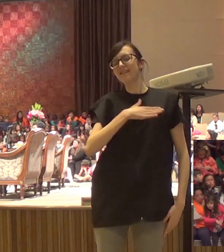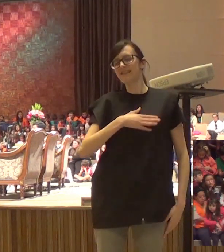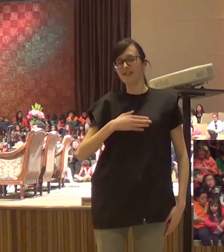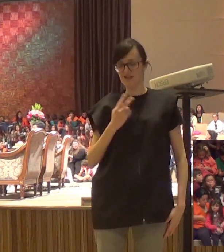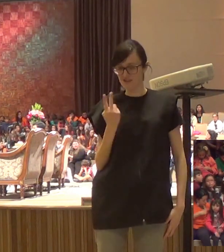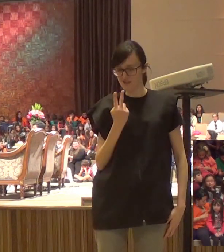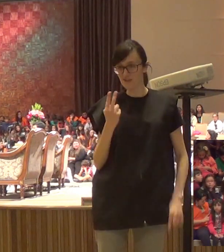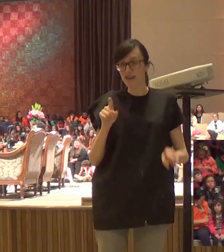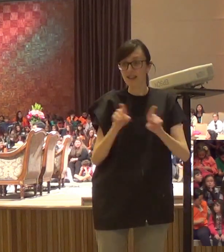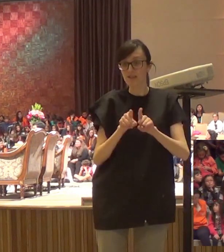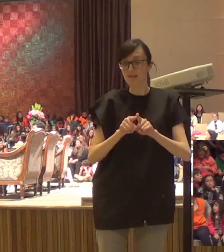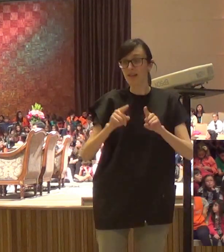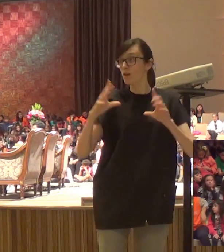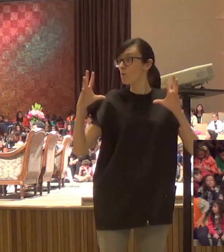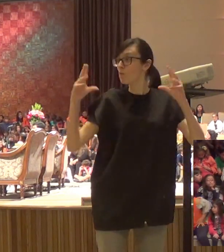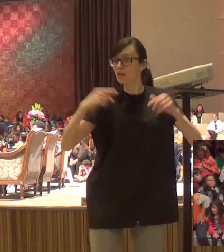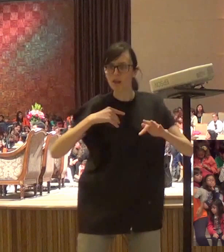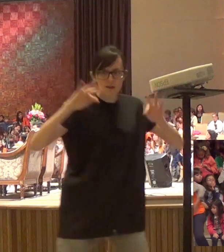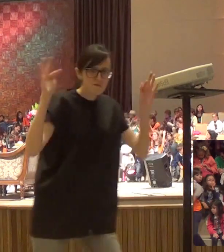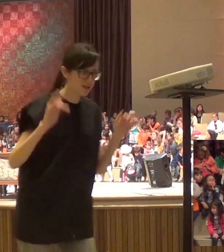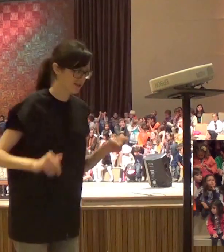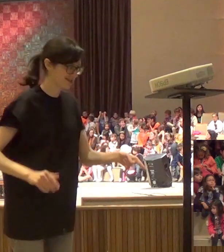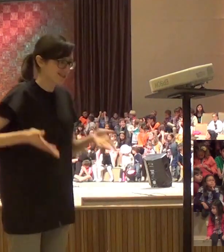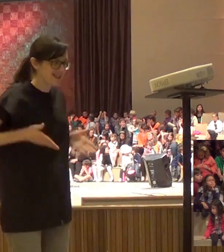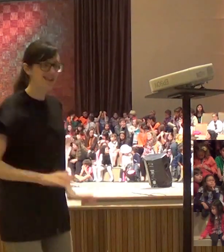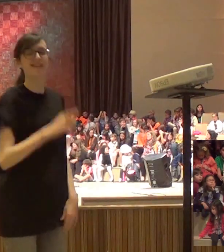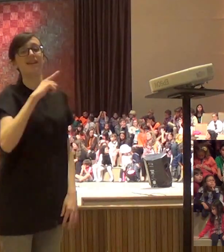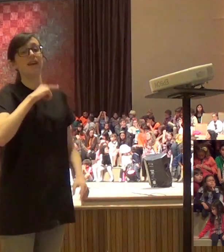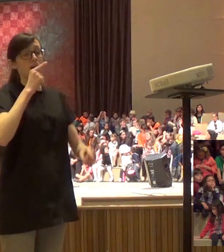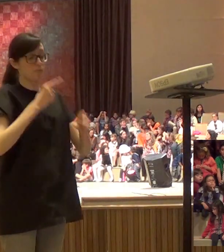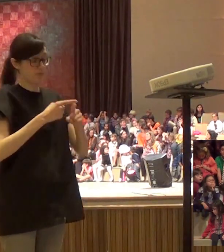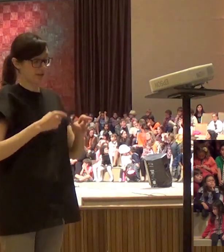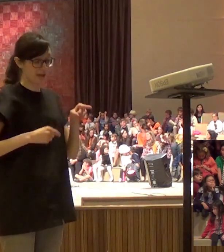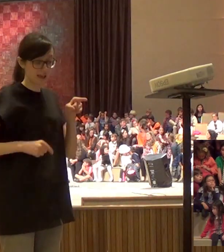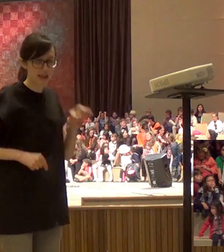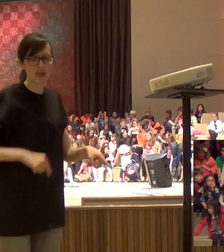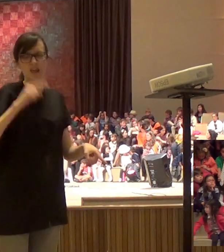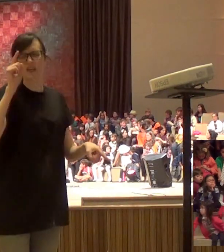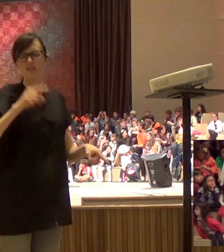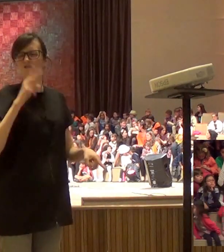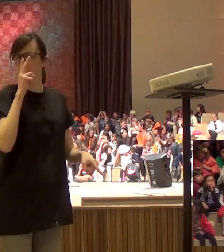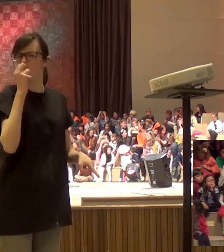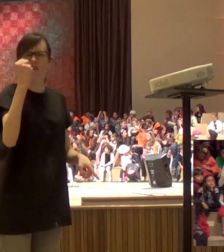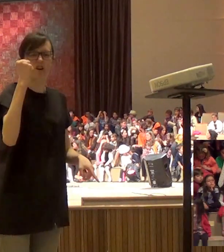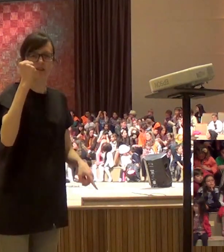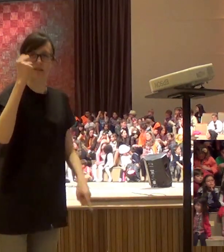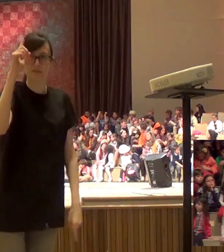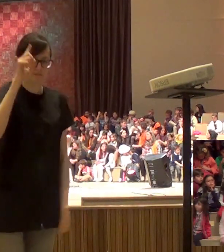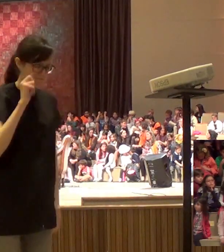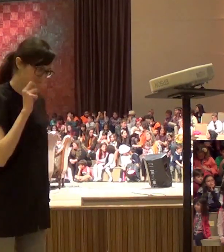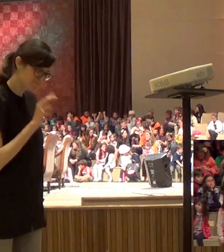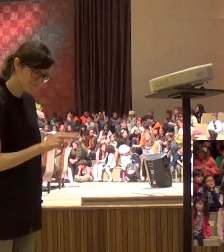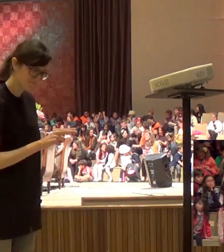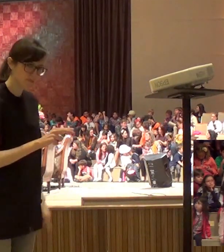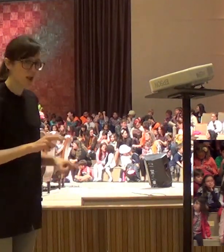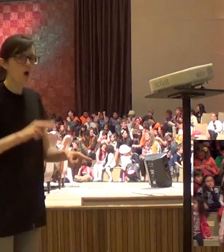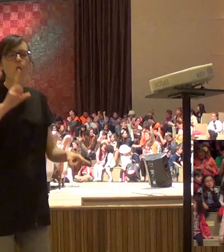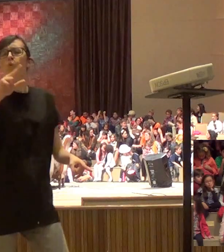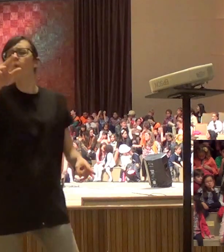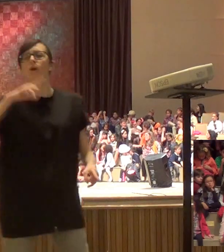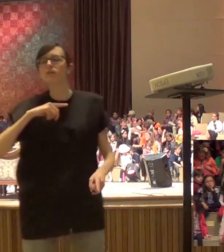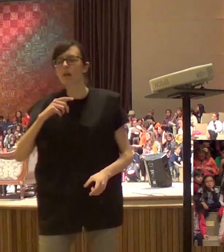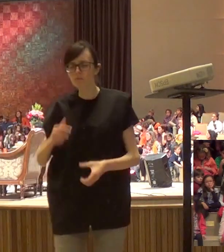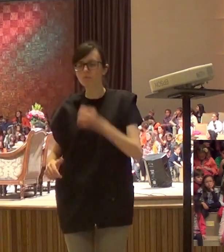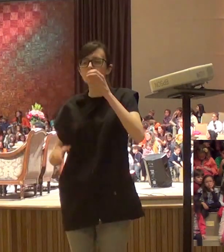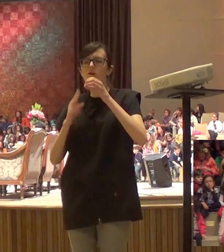prazer e de alegria para você. E muitos se alegrarão por causa do nascimento dele. Pois será grande aos olhos